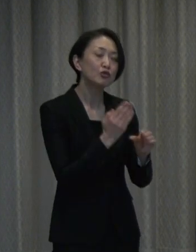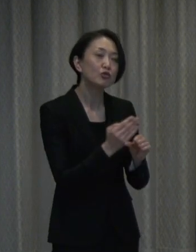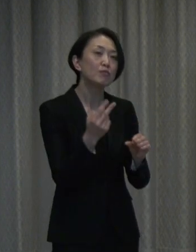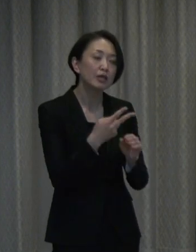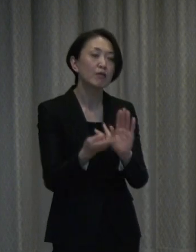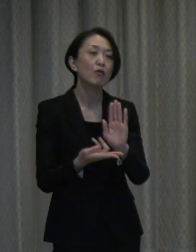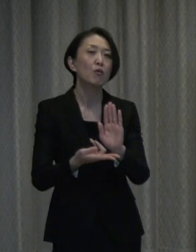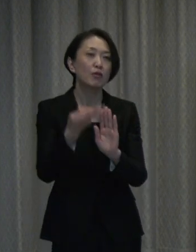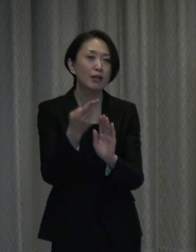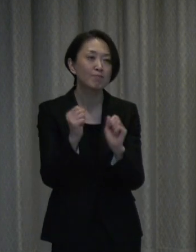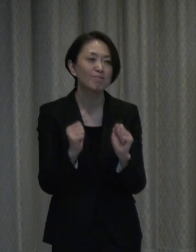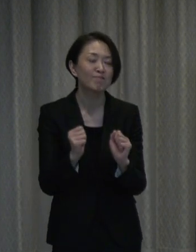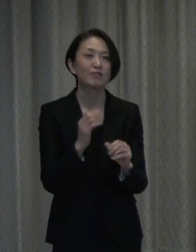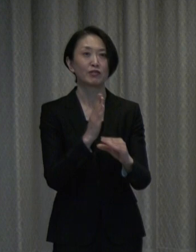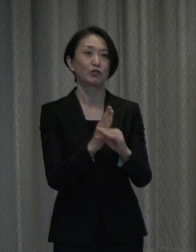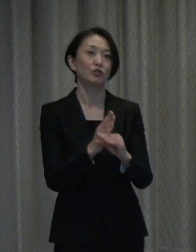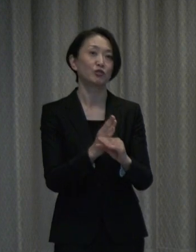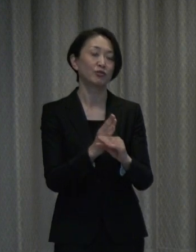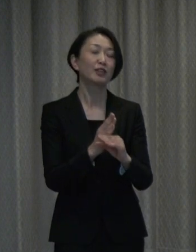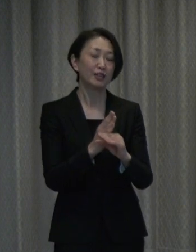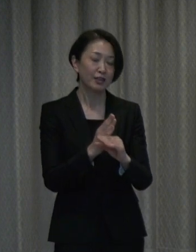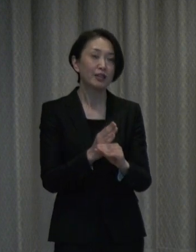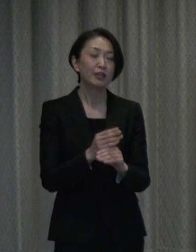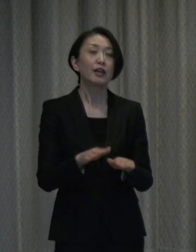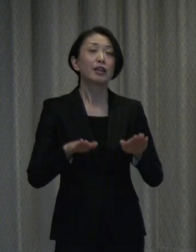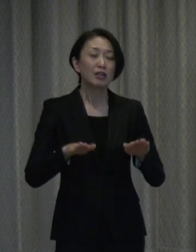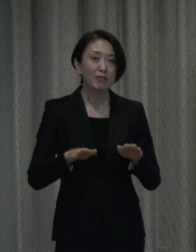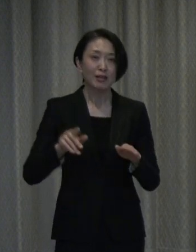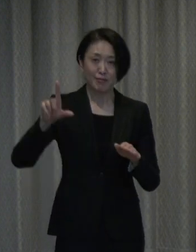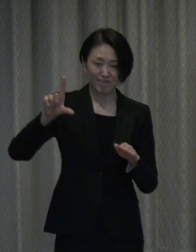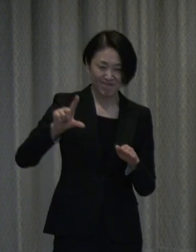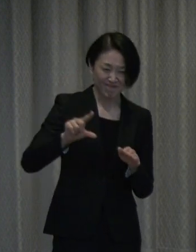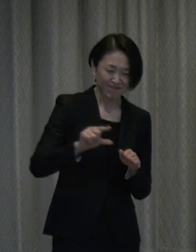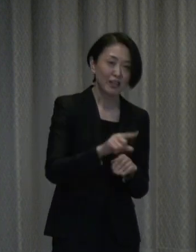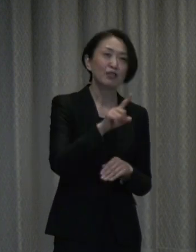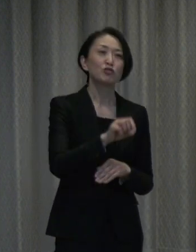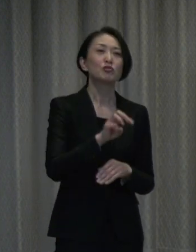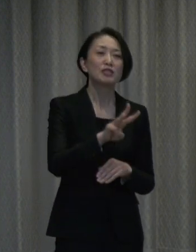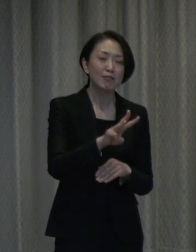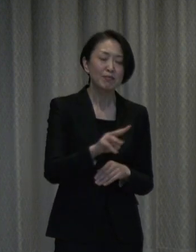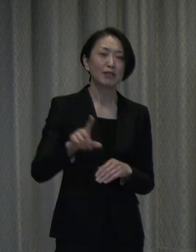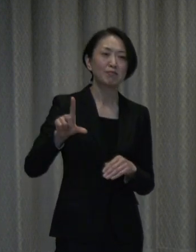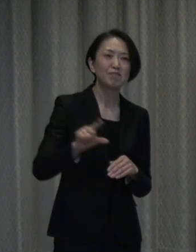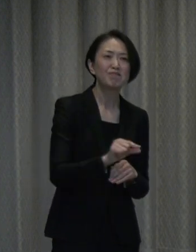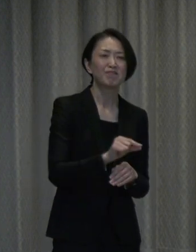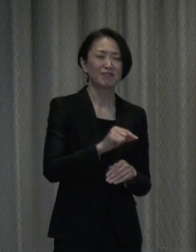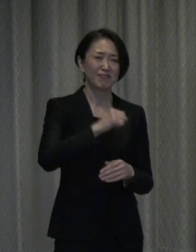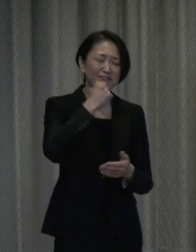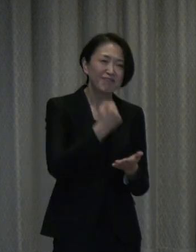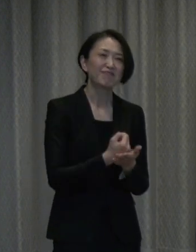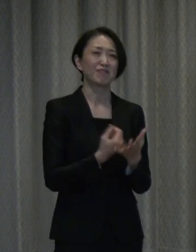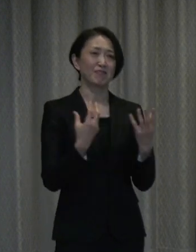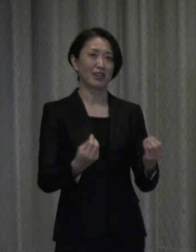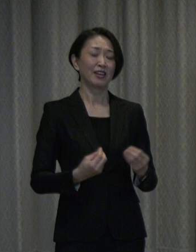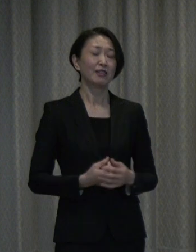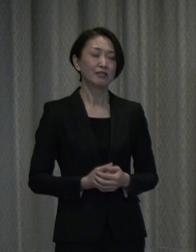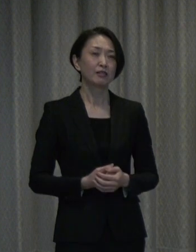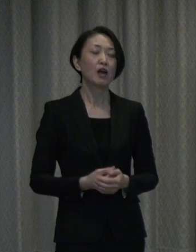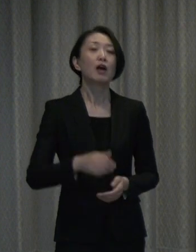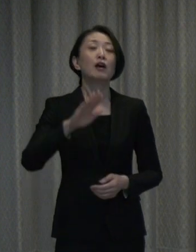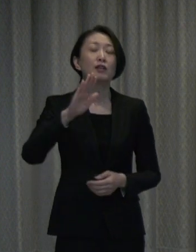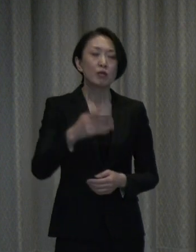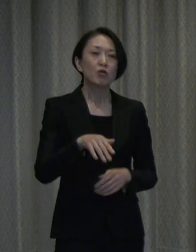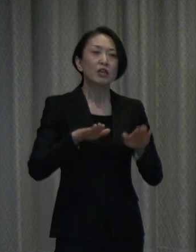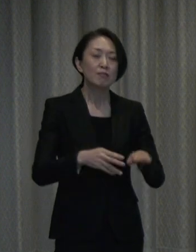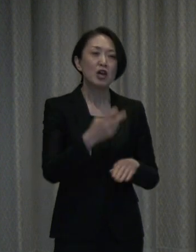療養中ということになっております。13名まで減ってまいりました。次お願いします。しかしここで気